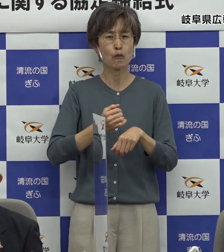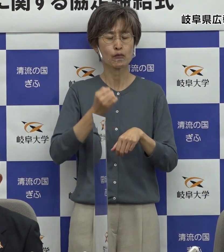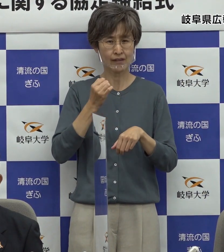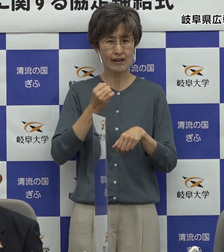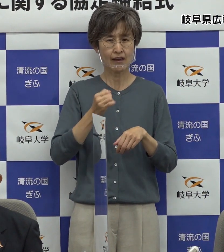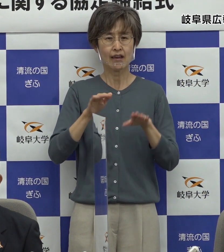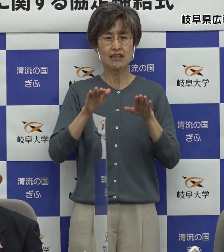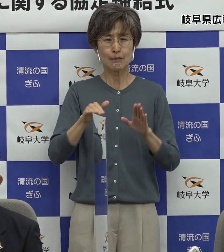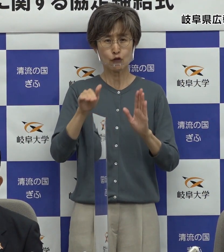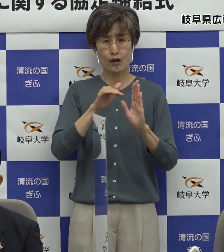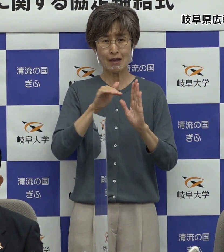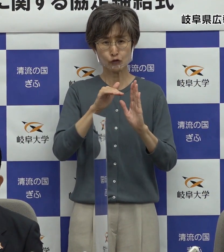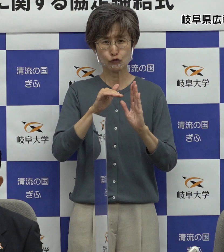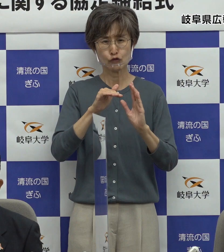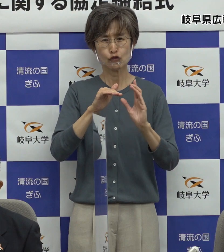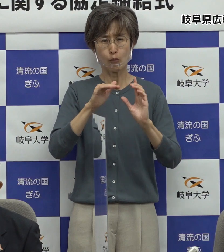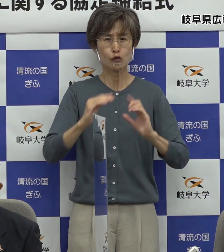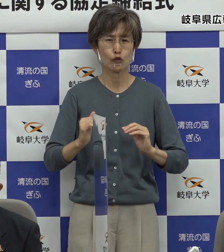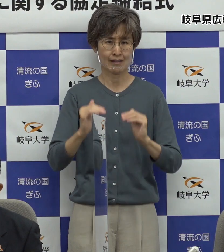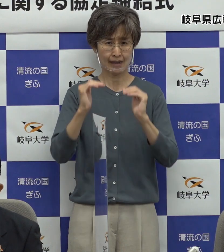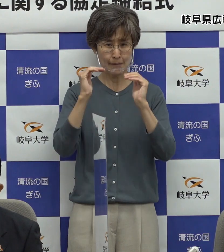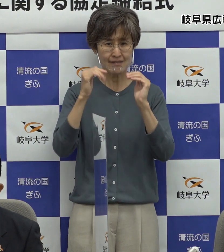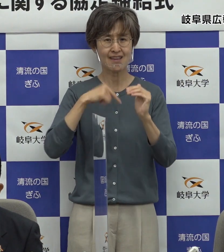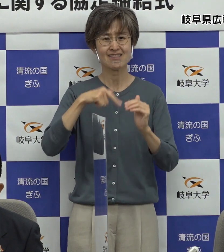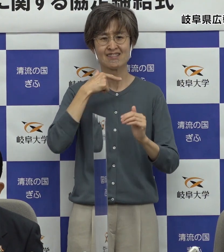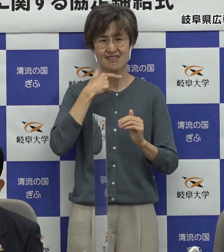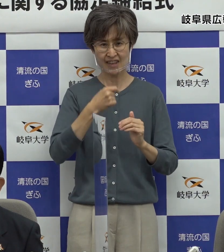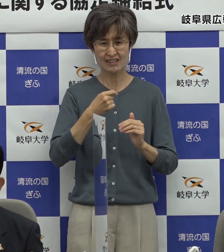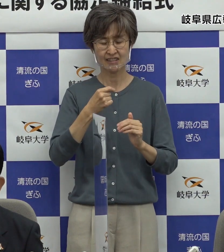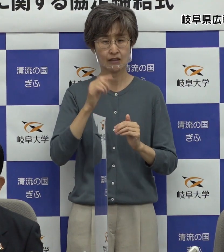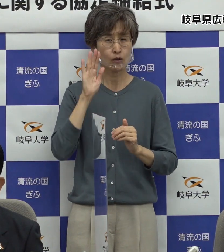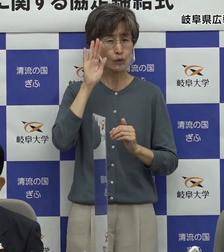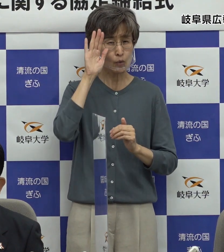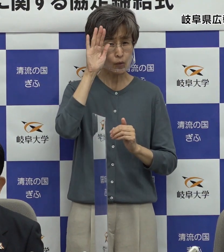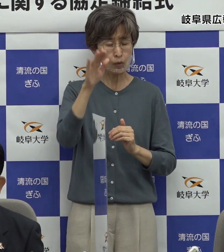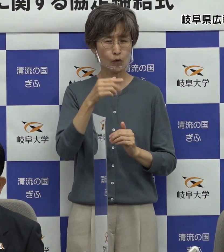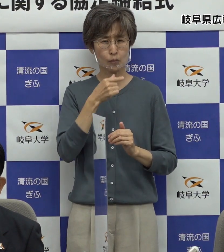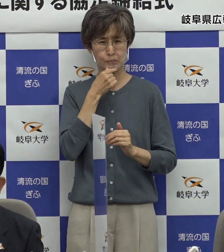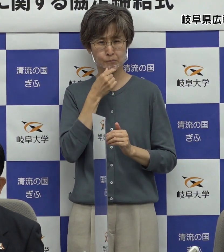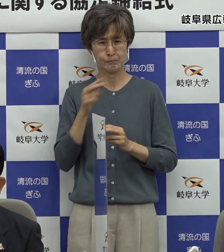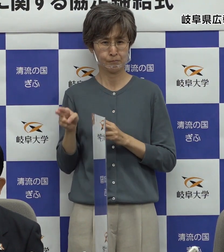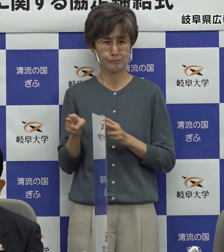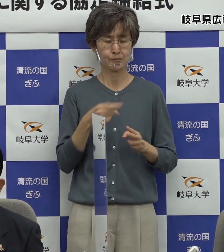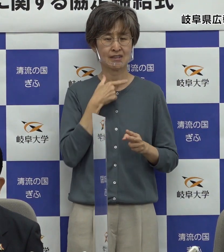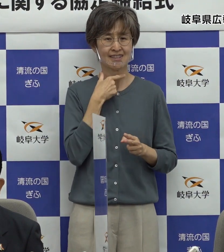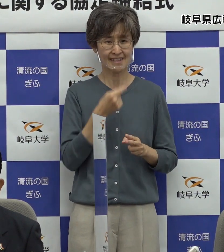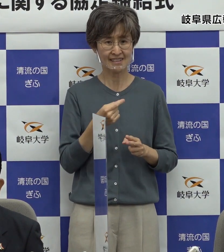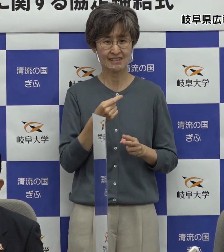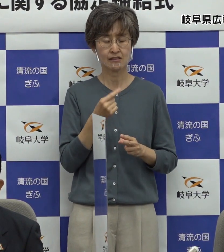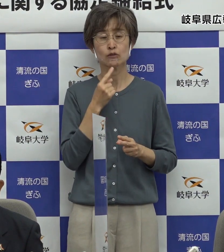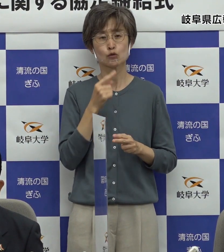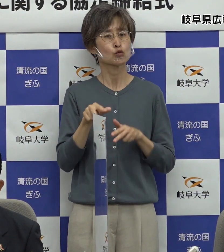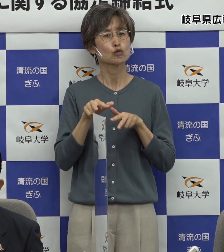在の課題、そして将来にも備えていきたいということで、これはもう喫緊の行政として、